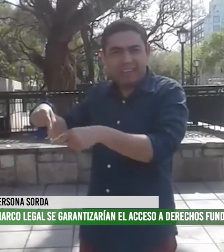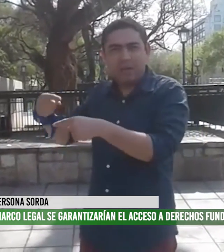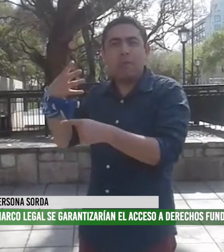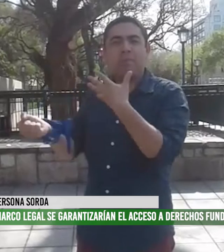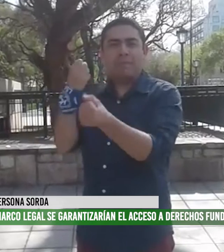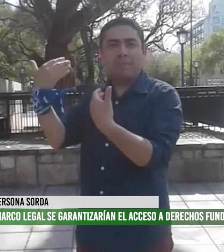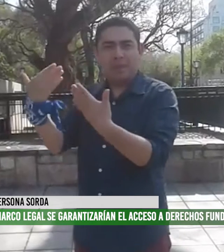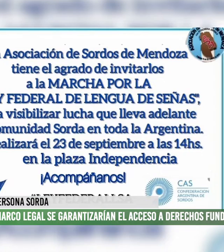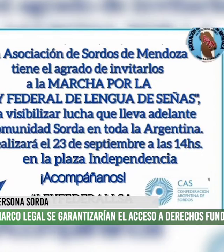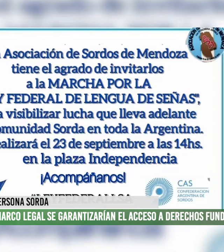puedan conseguir sus objetivos.